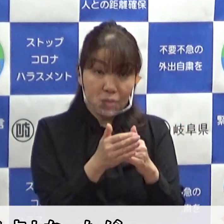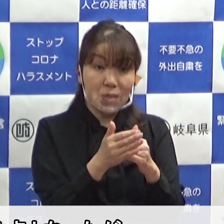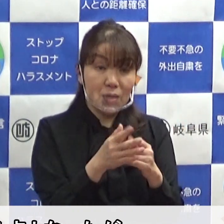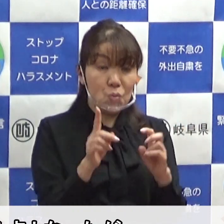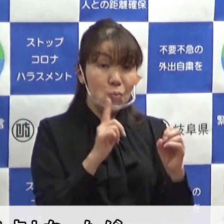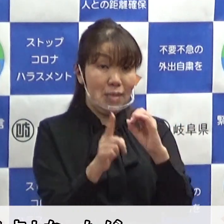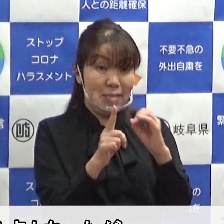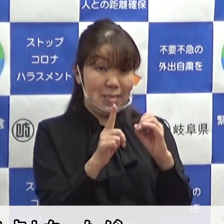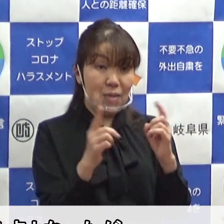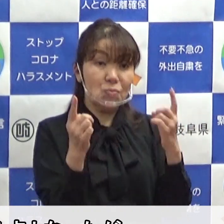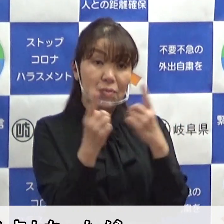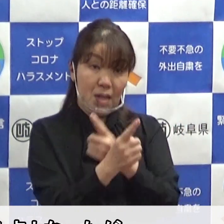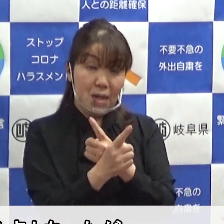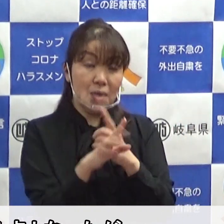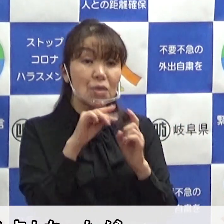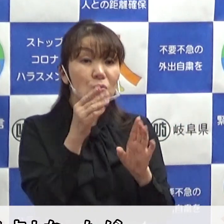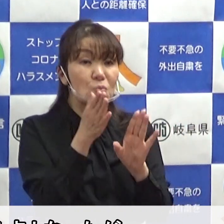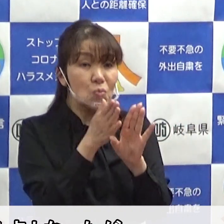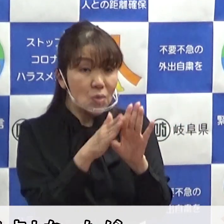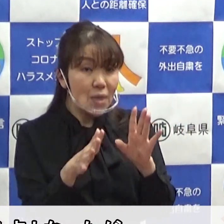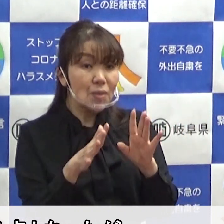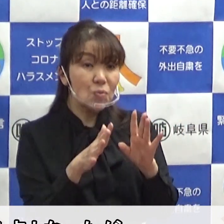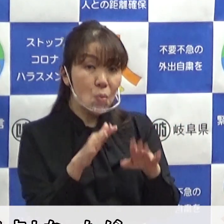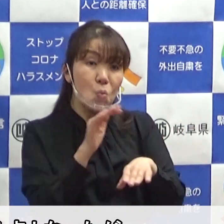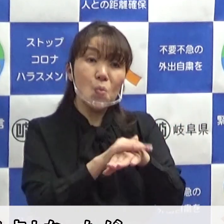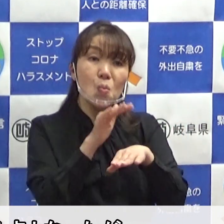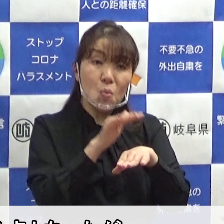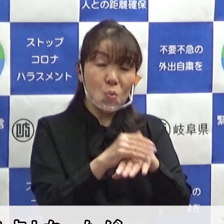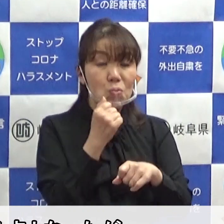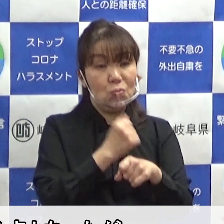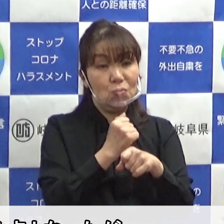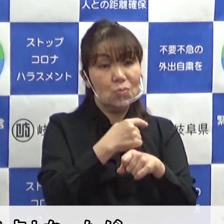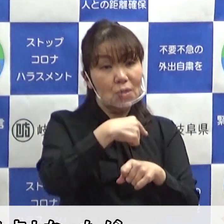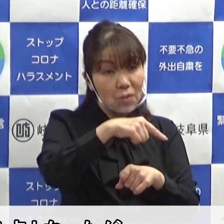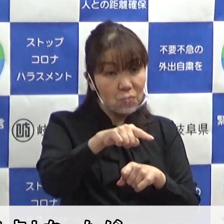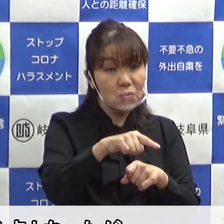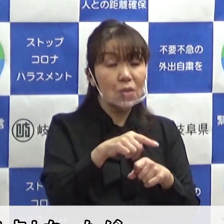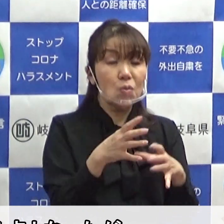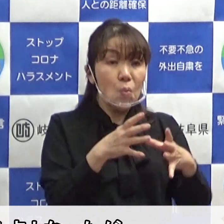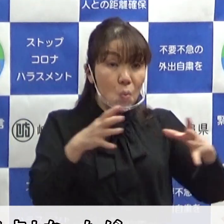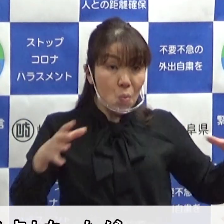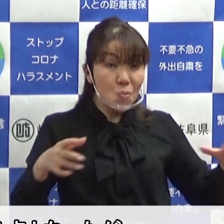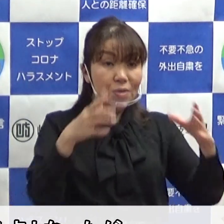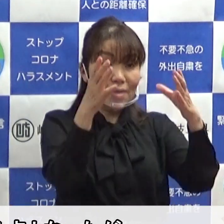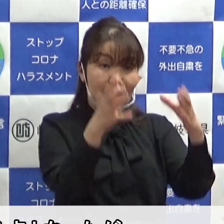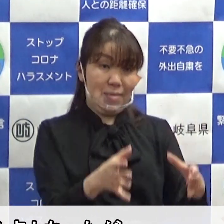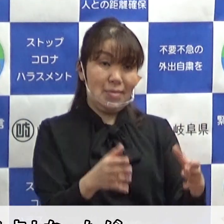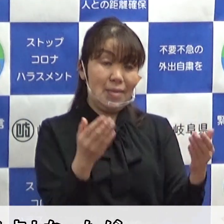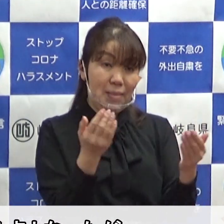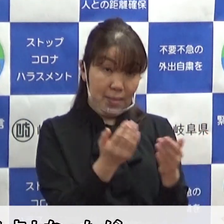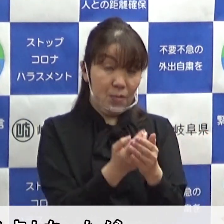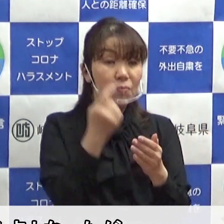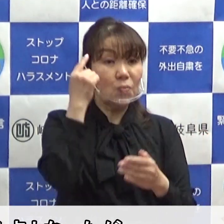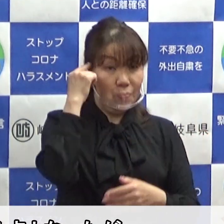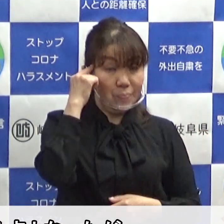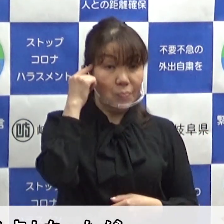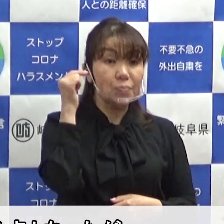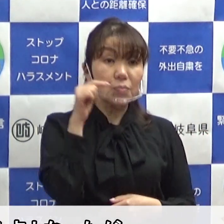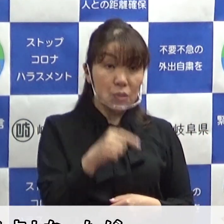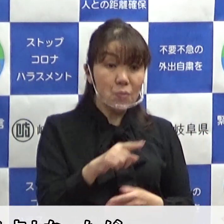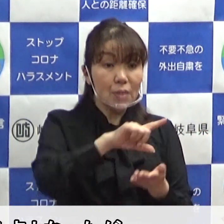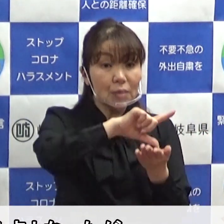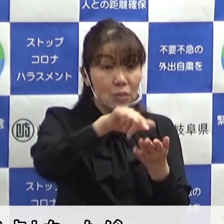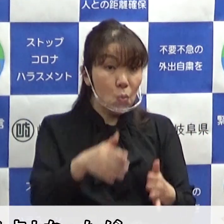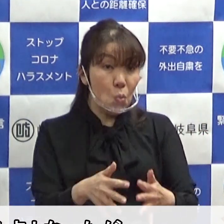あ、これについて岐阜県なりの戦略を作っていくということも大きな柱になるのではないかと思っておりますね。だからこれは地方創